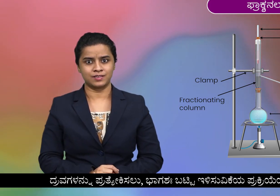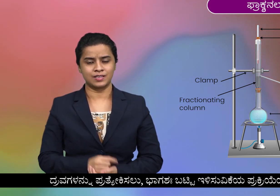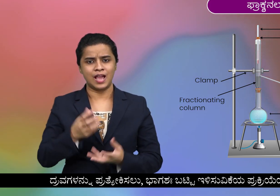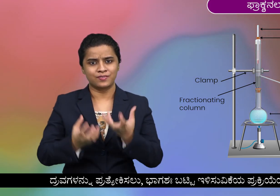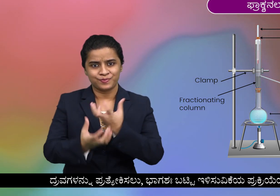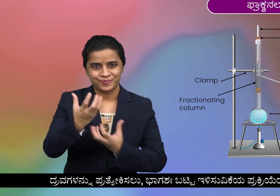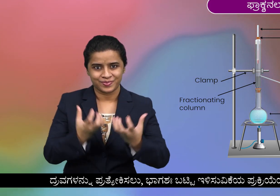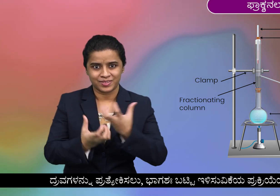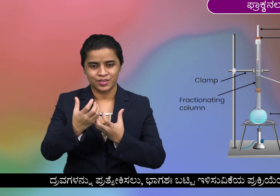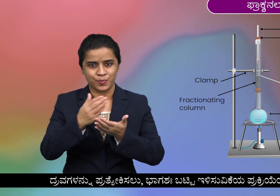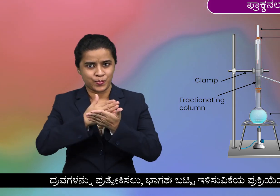ಬಳಸಲಾಗುತ್ತದೆ.